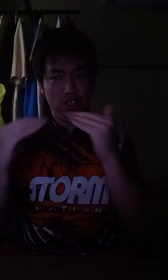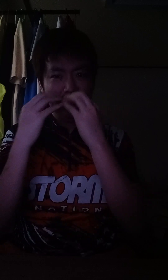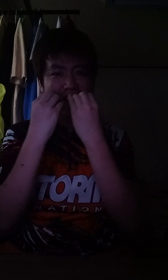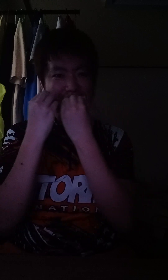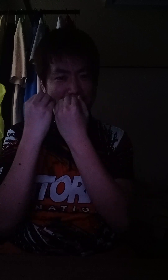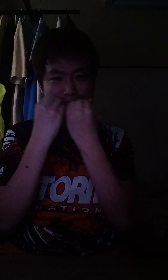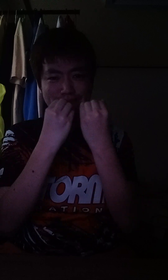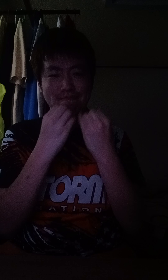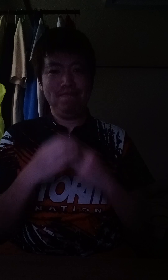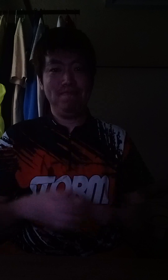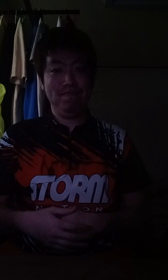샌드위치